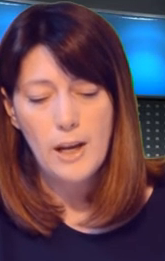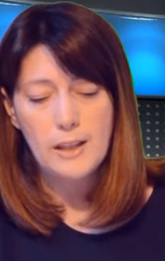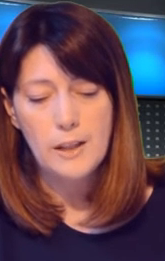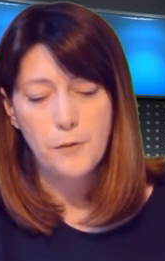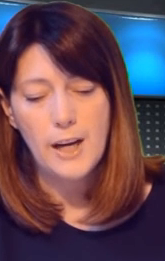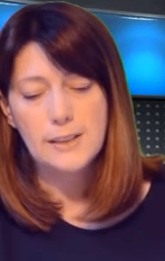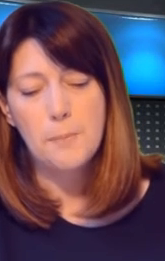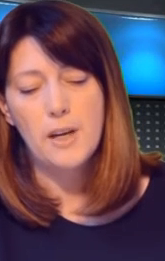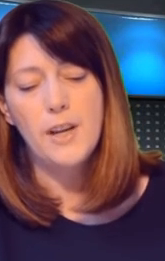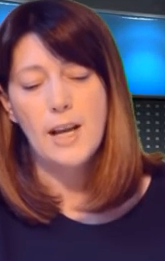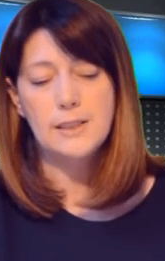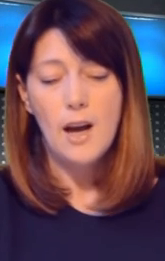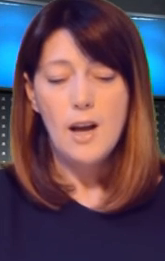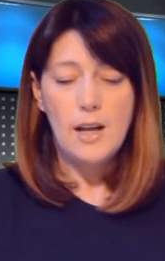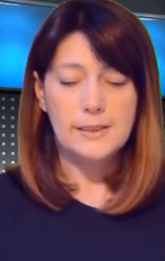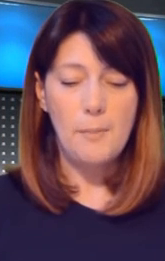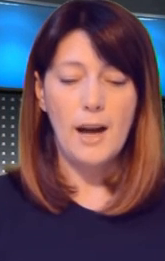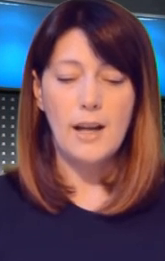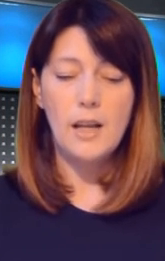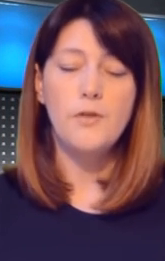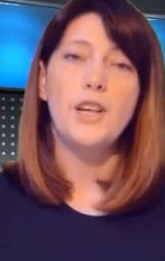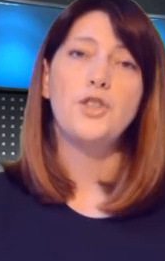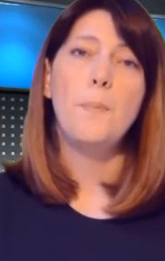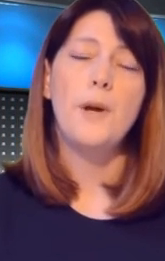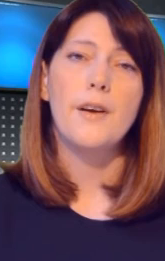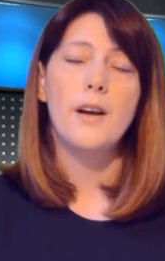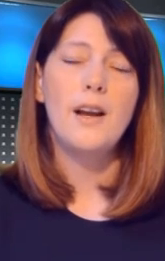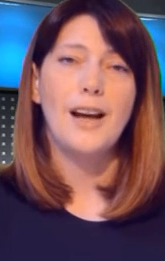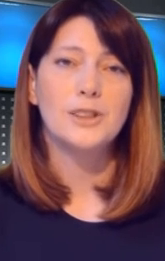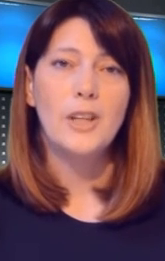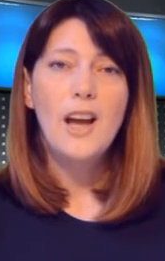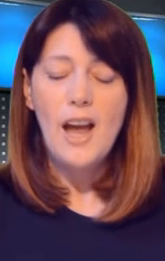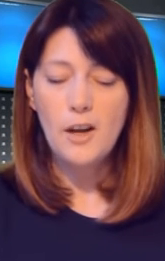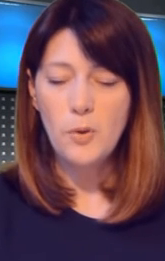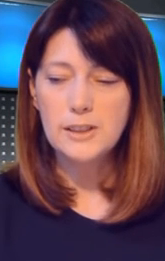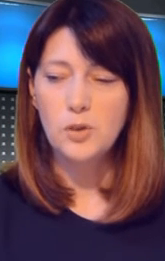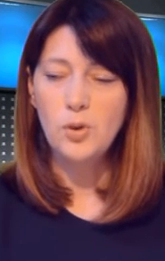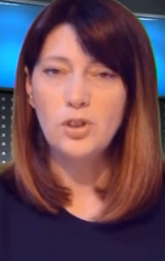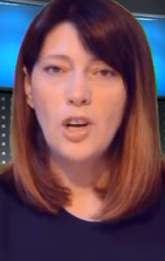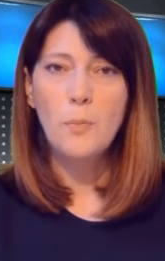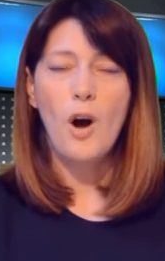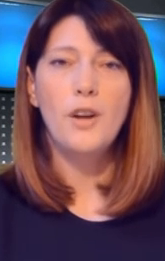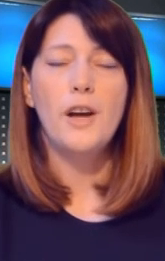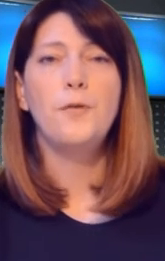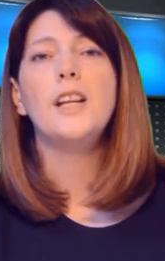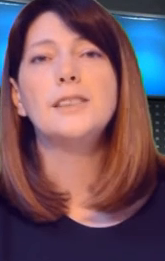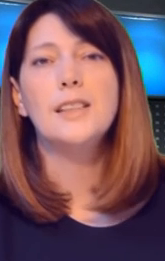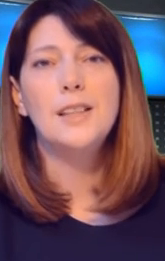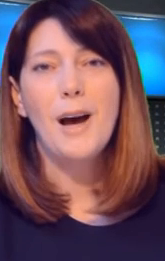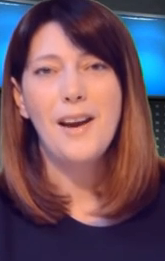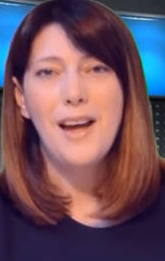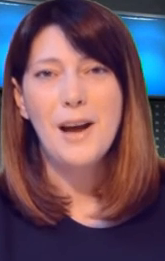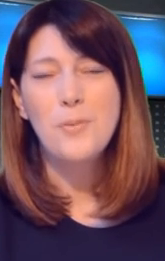Aramu e di Firenze per il Venezia, Scamacca invece per l'Ascoli. E con questo è tutto, buon